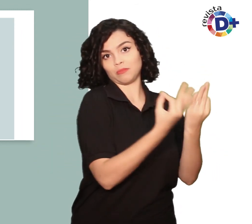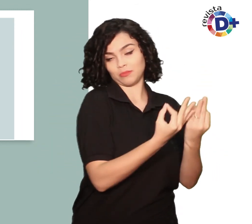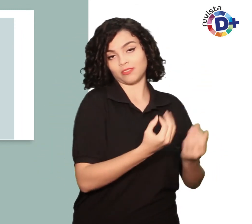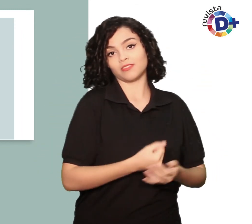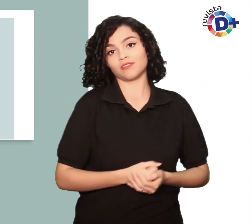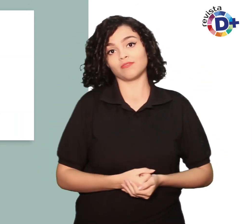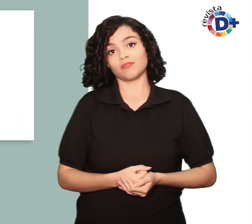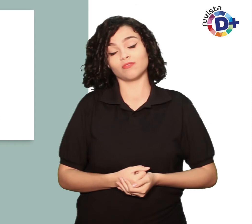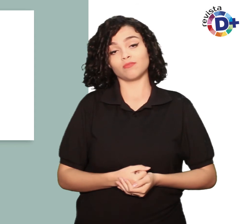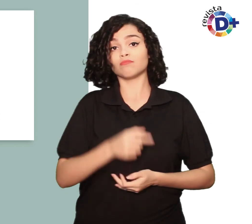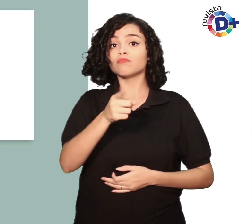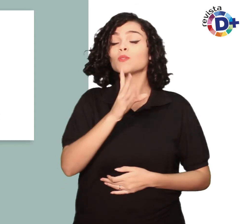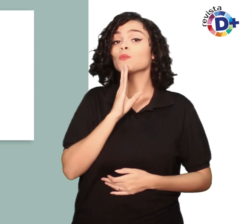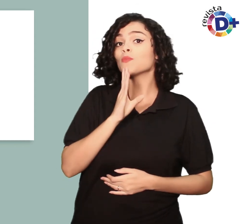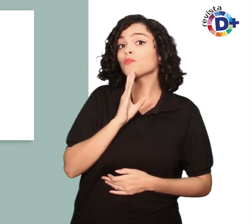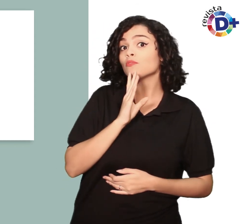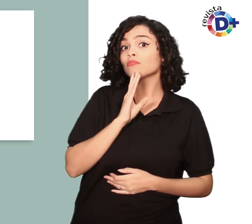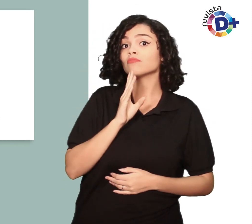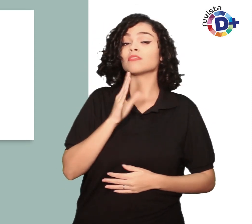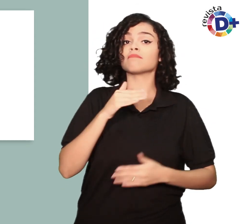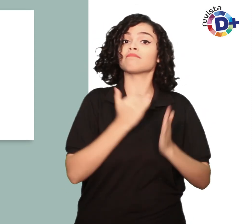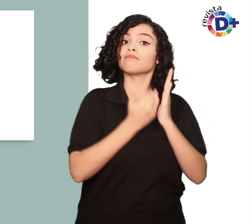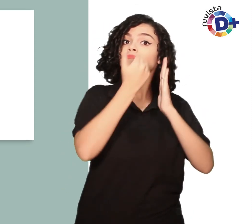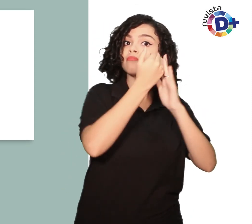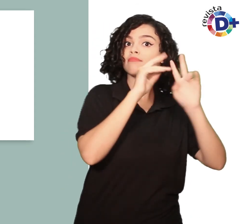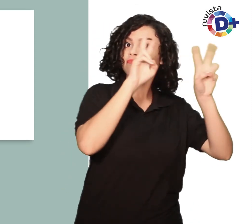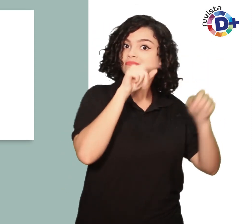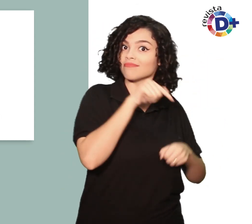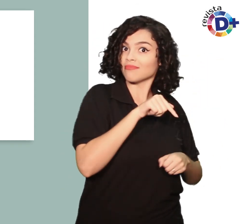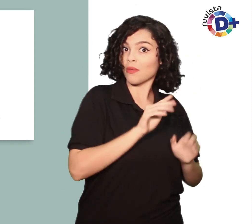Para conhecer mais sobre a APAE, acesse